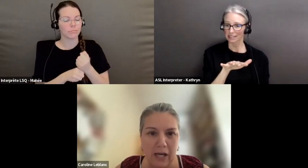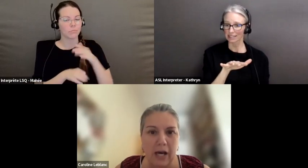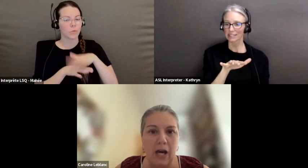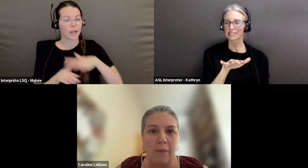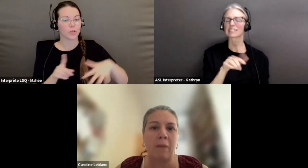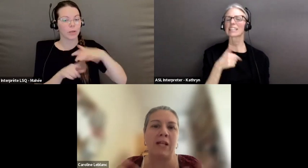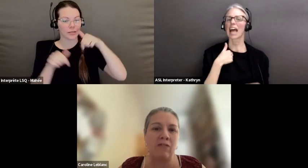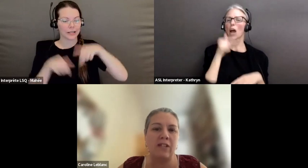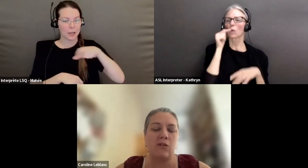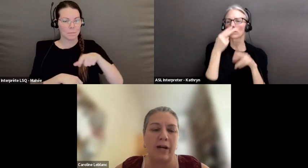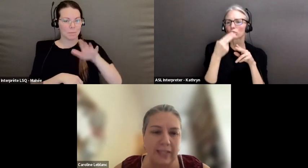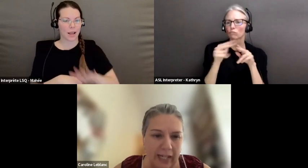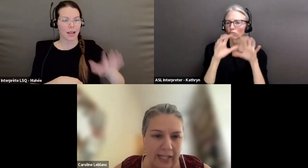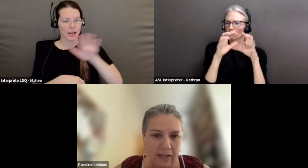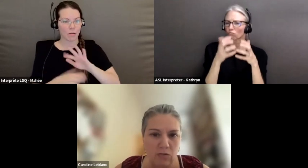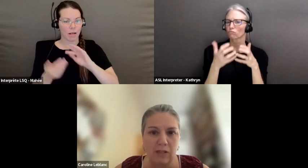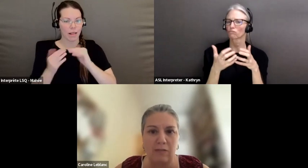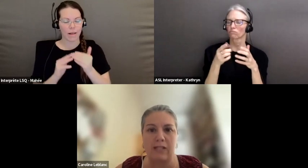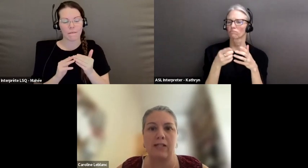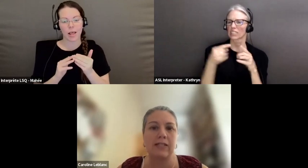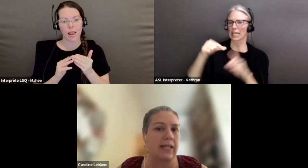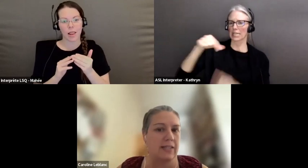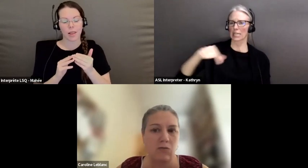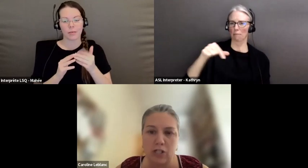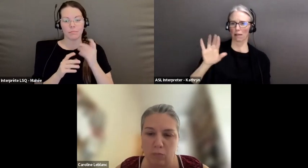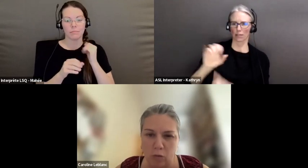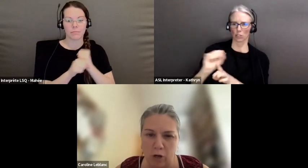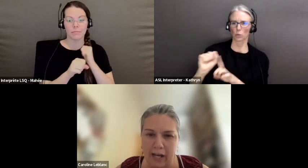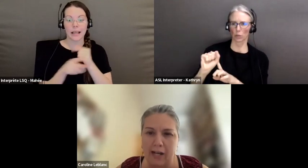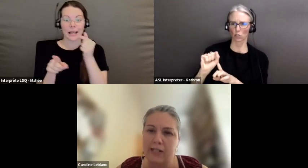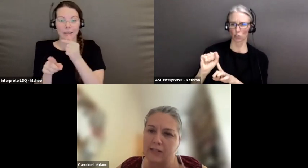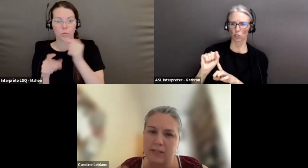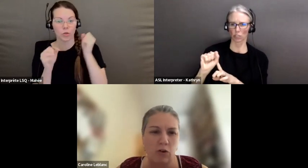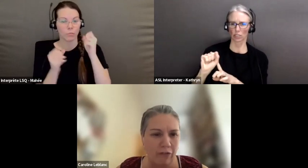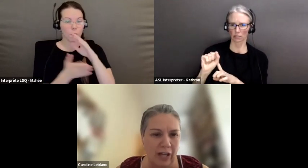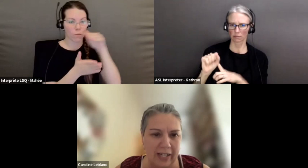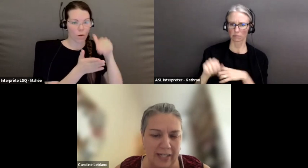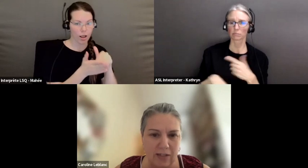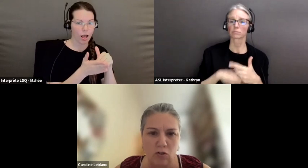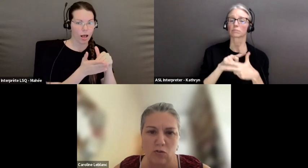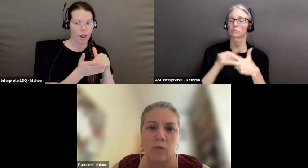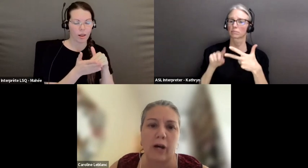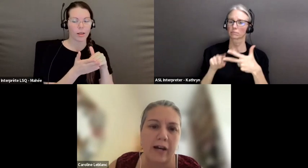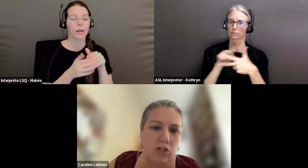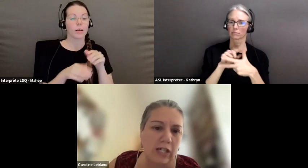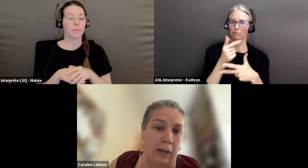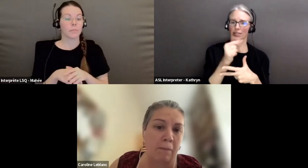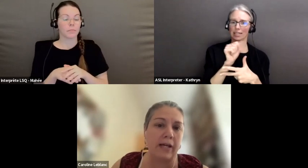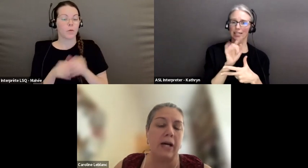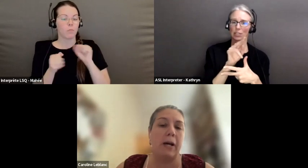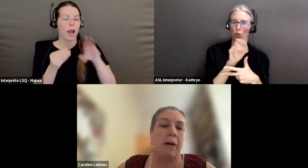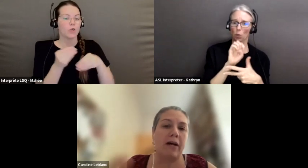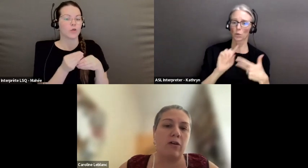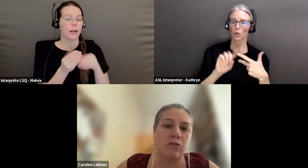Québec. Parmi les villes qui ont attiré l'attention des médias, c'est Gatineau, Sherbrooke, Montréal. Et si on referait l'exercice aujourd'hui, on pourrait rajouter